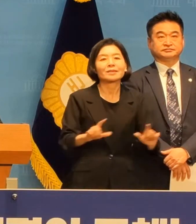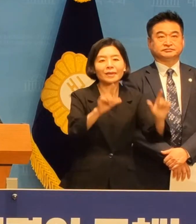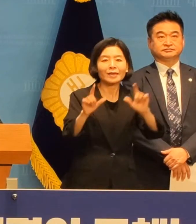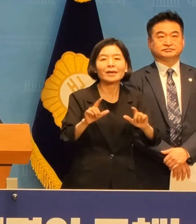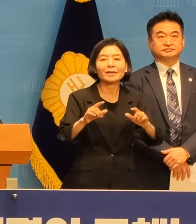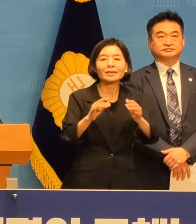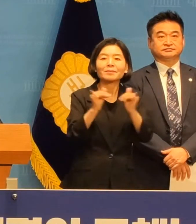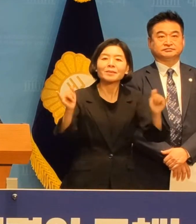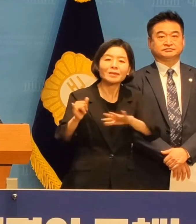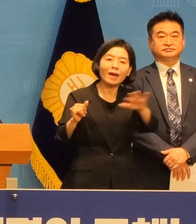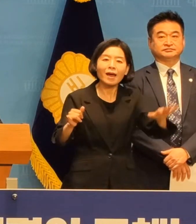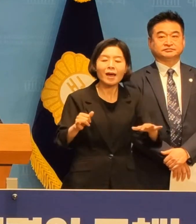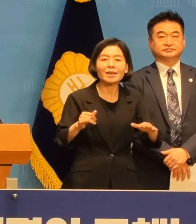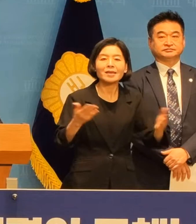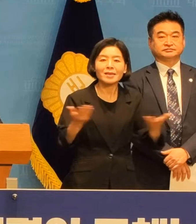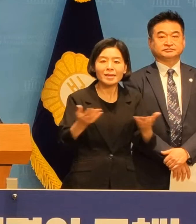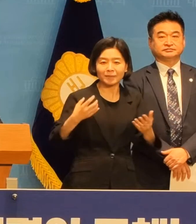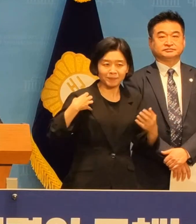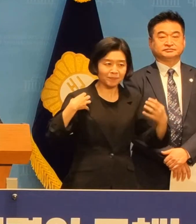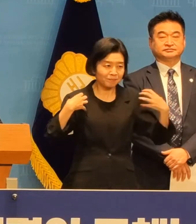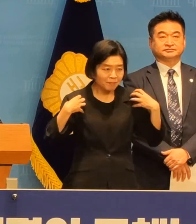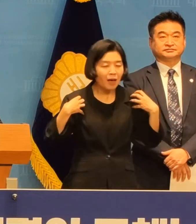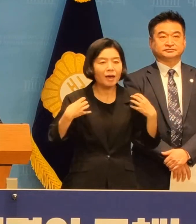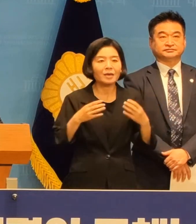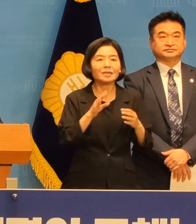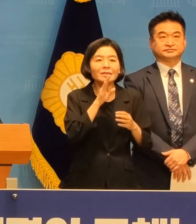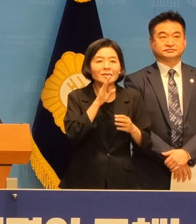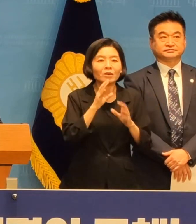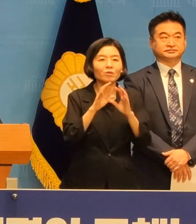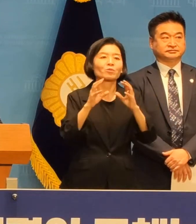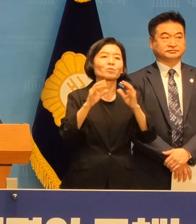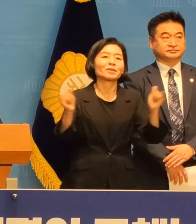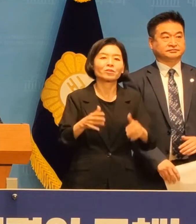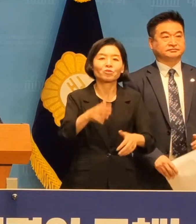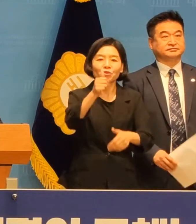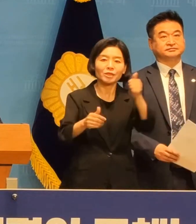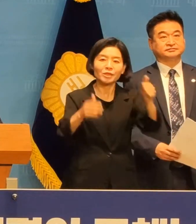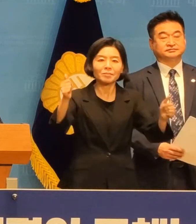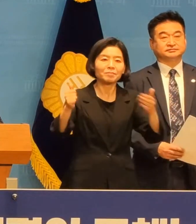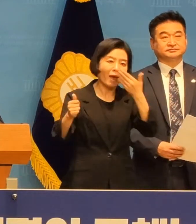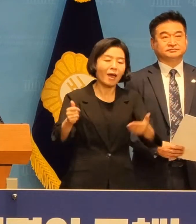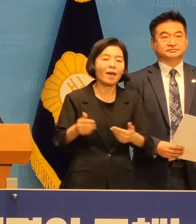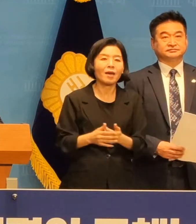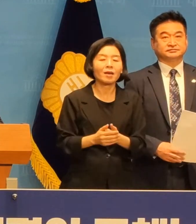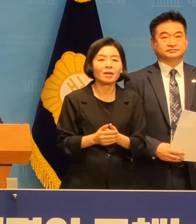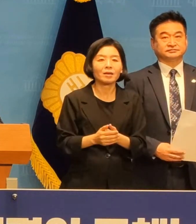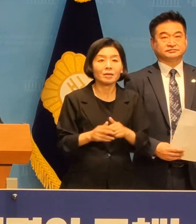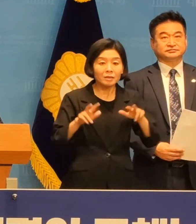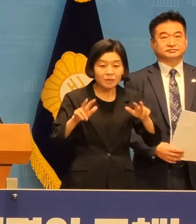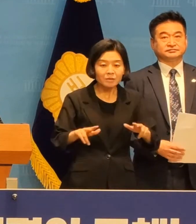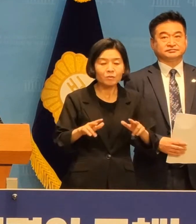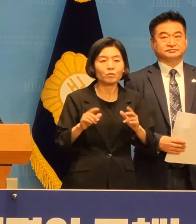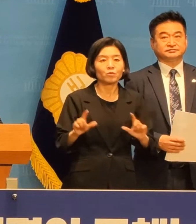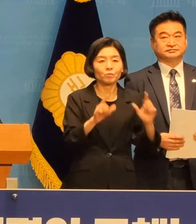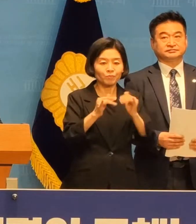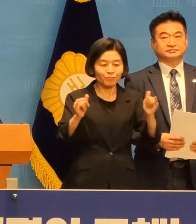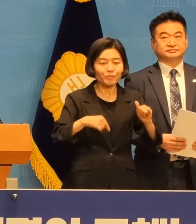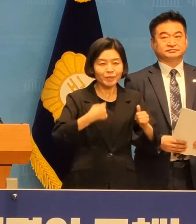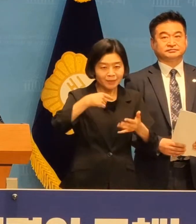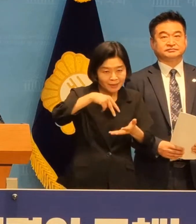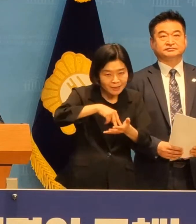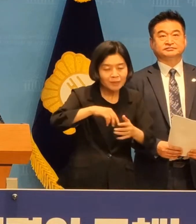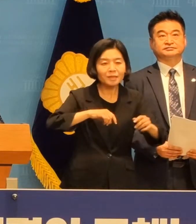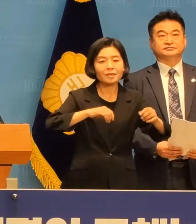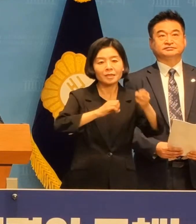그 일을 감당해야지만 정말 국민이 주인이 되는 국가가 될 수 있다고 생각합니다. 이 주민자치 기본법이